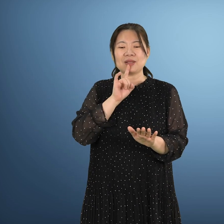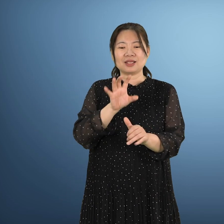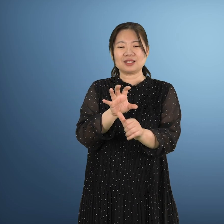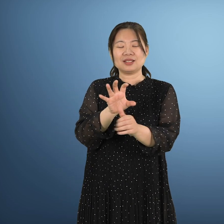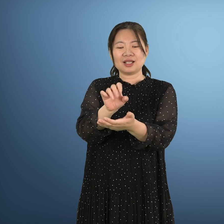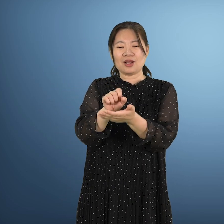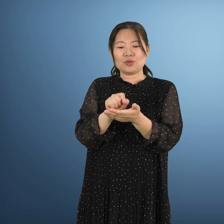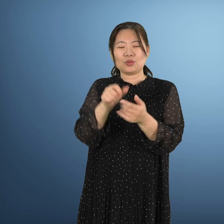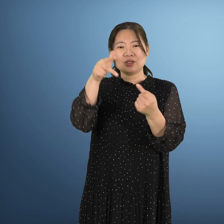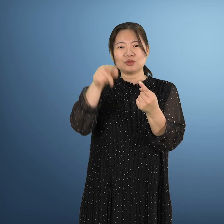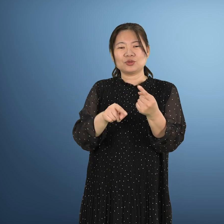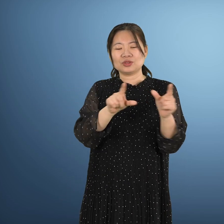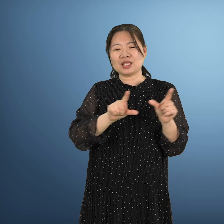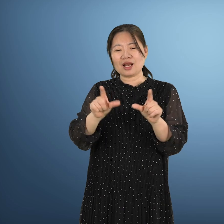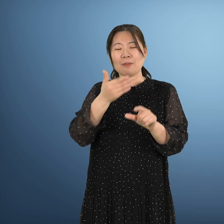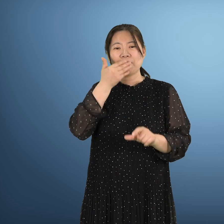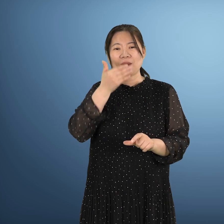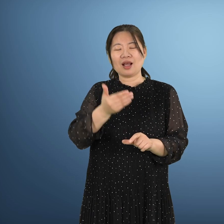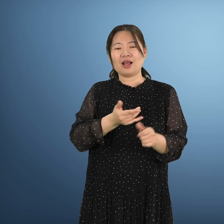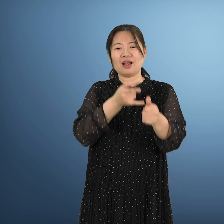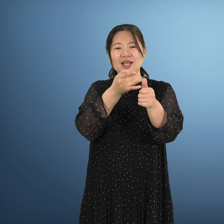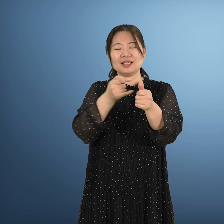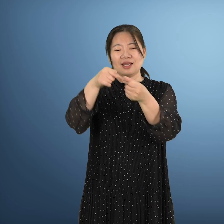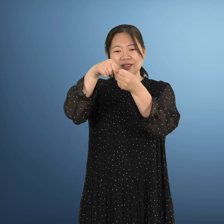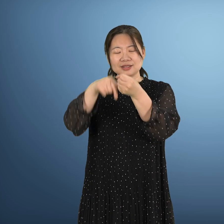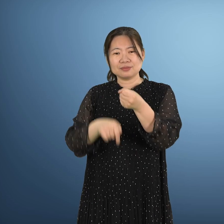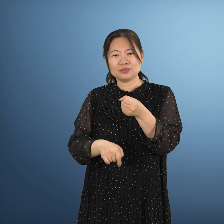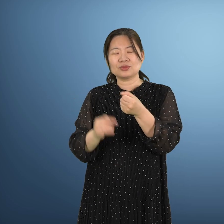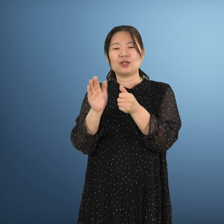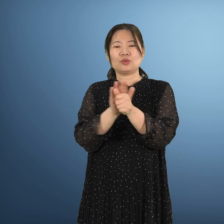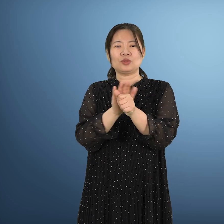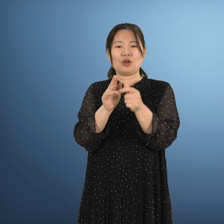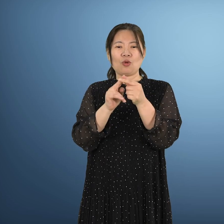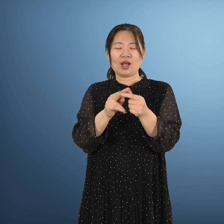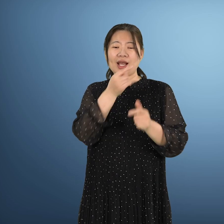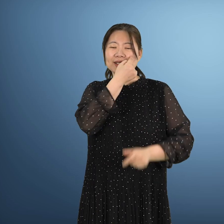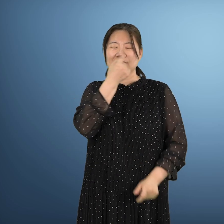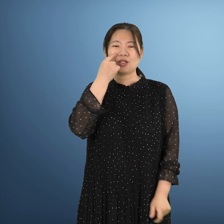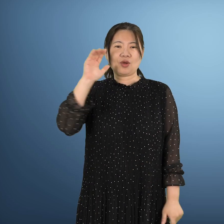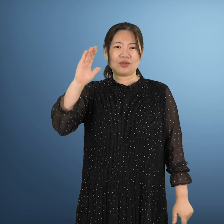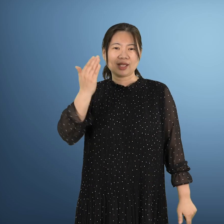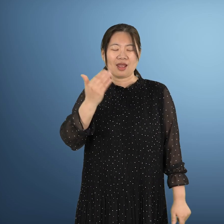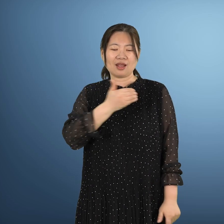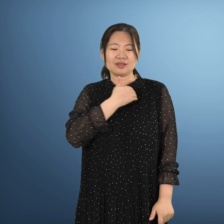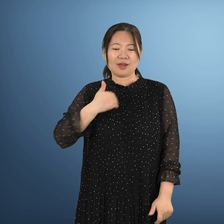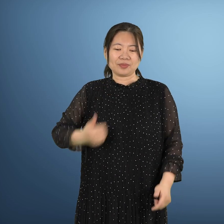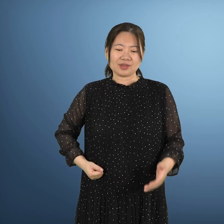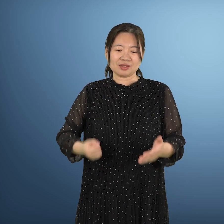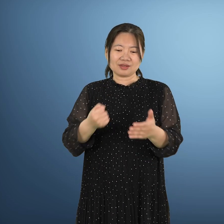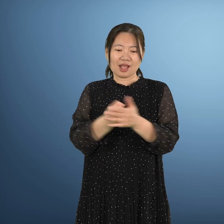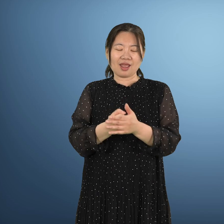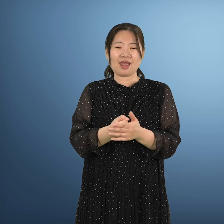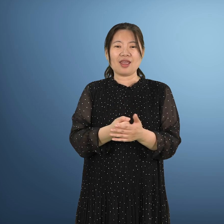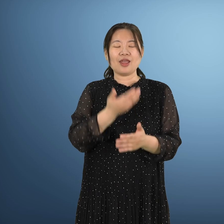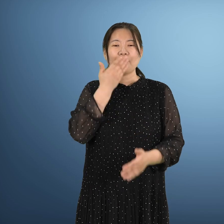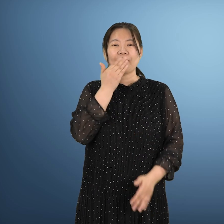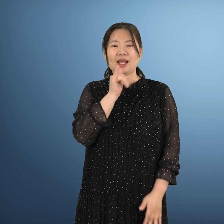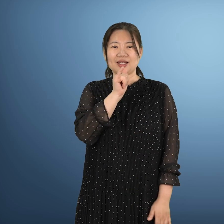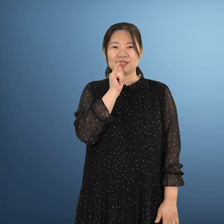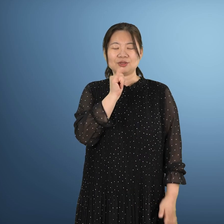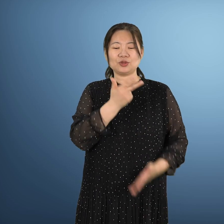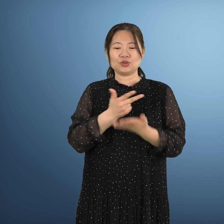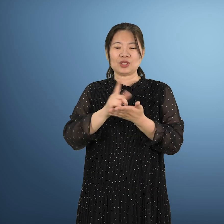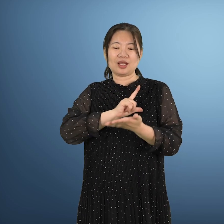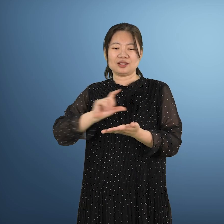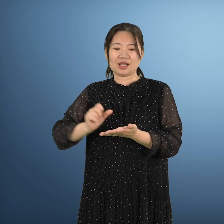살아내야 될 여러분들에게 깊은 위로와 근거와 담대함의 근거가 될 수 있기를